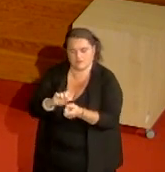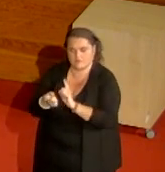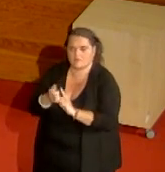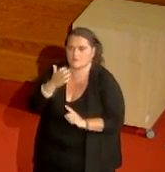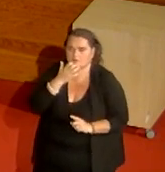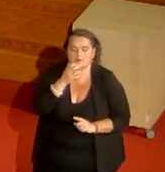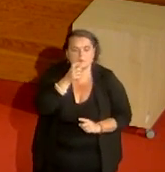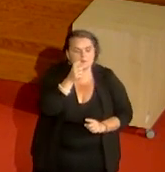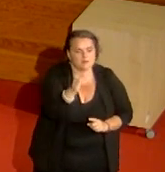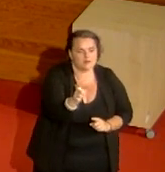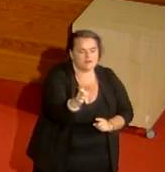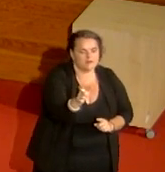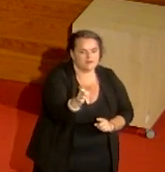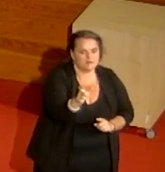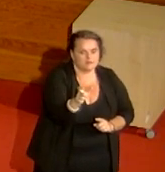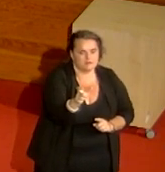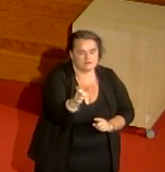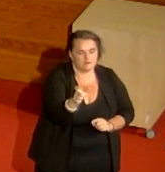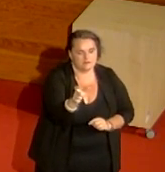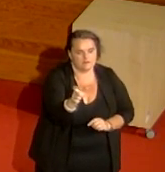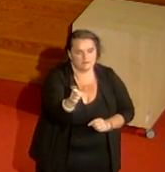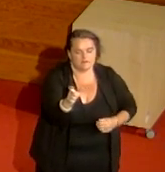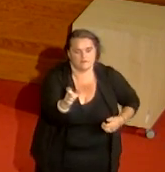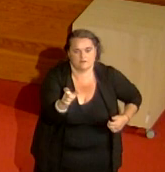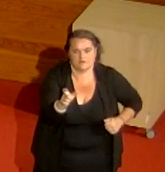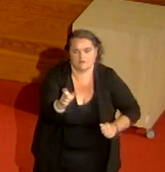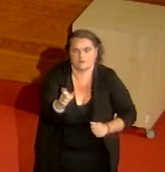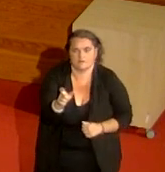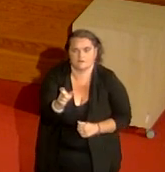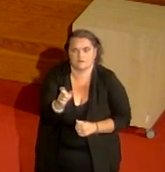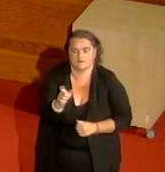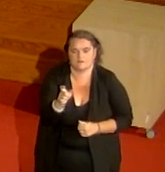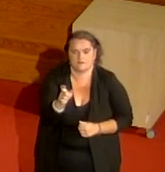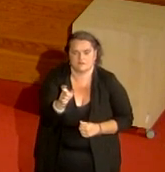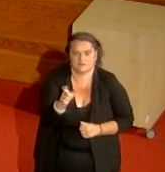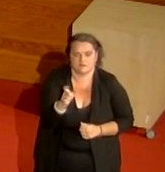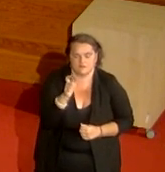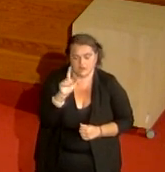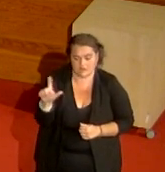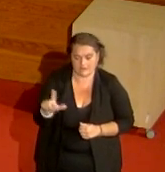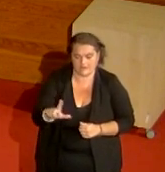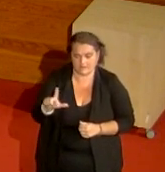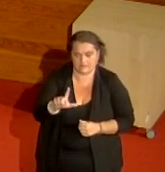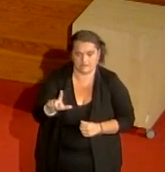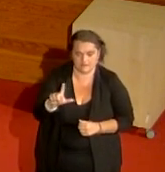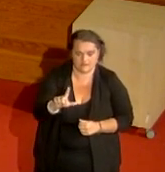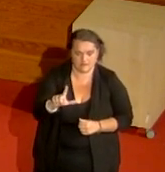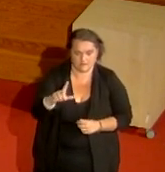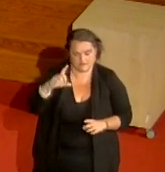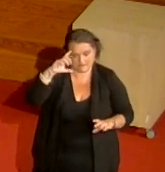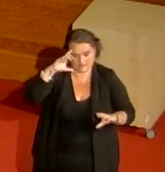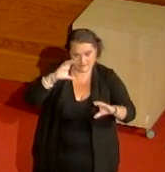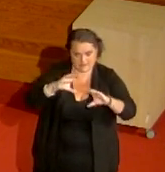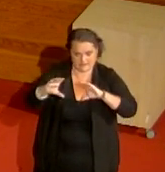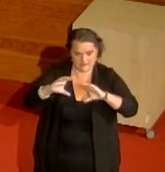el el giro tuvo que ver con una palabra que eh Por la que licenciatura fue sustituida por ingeniería y